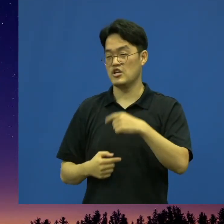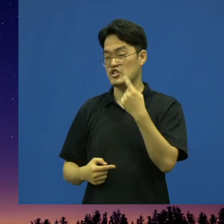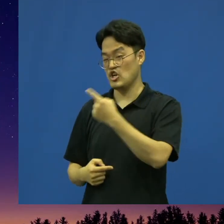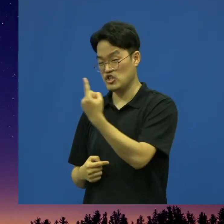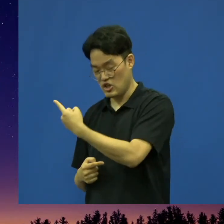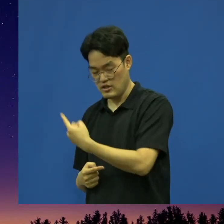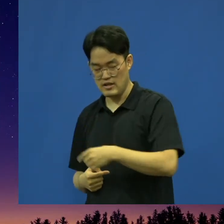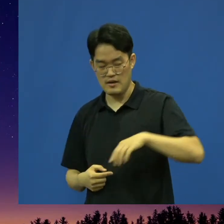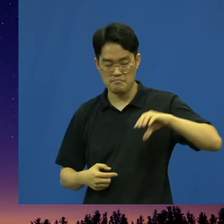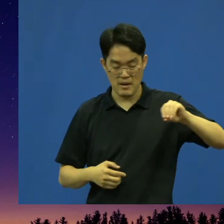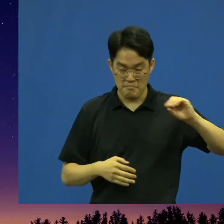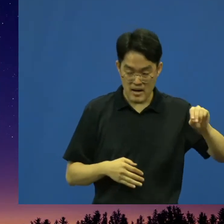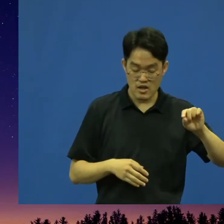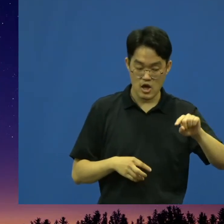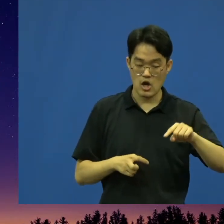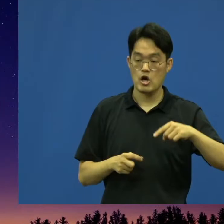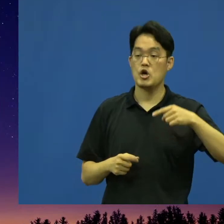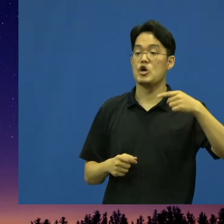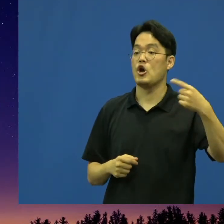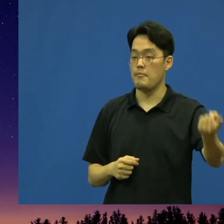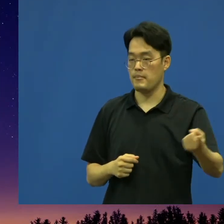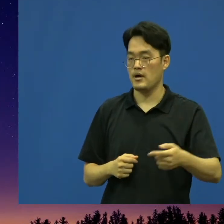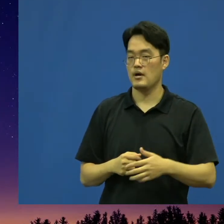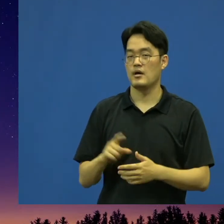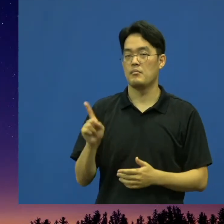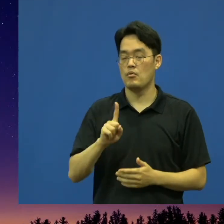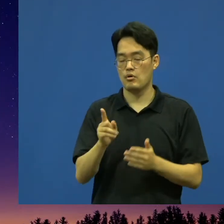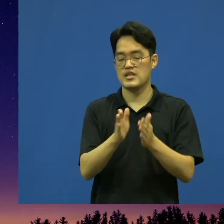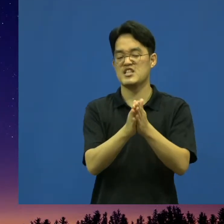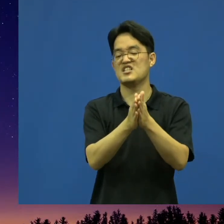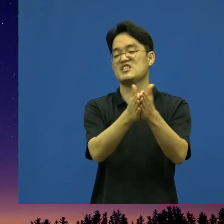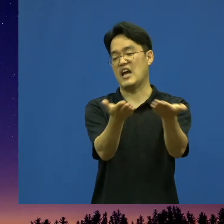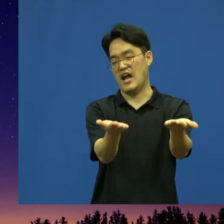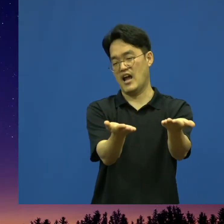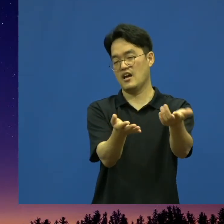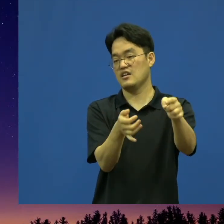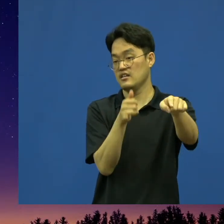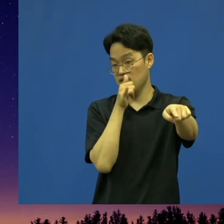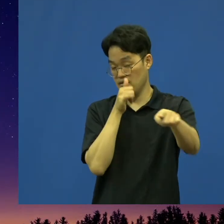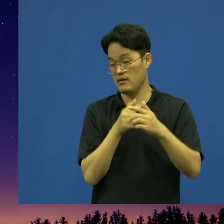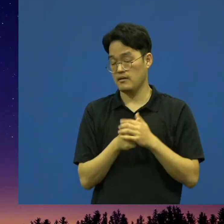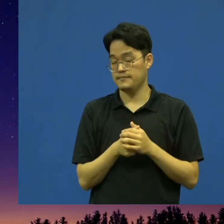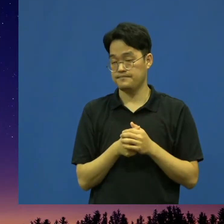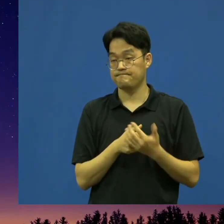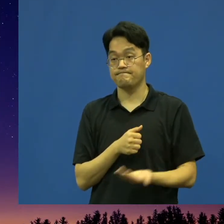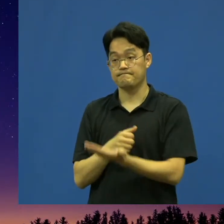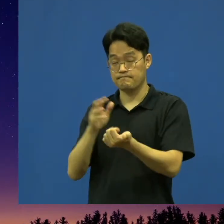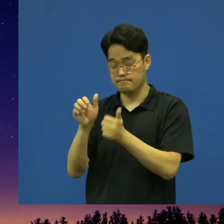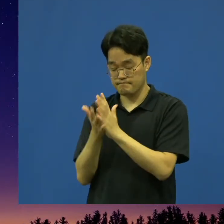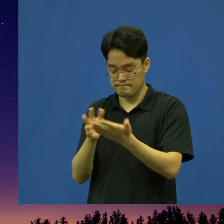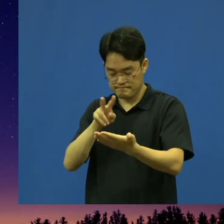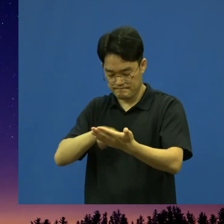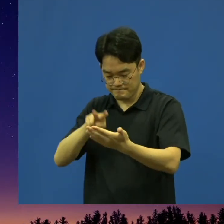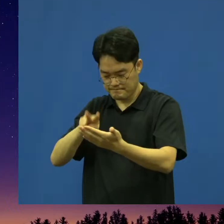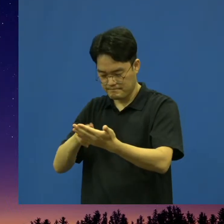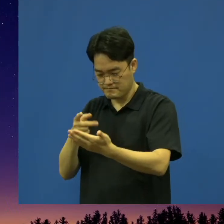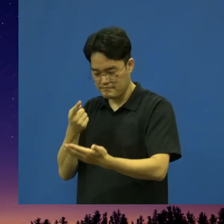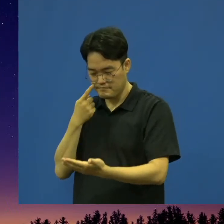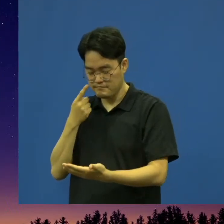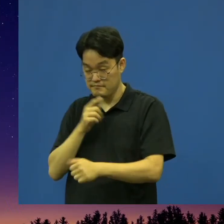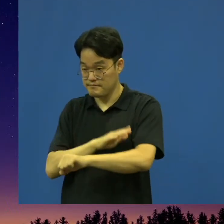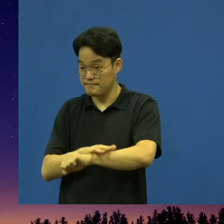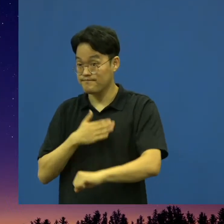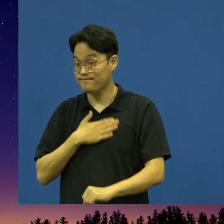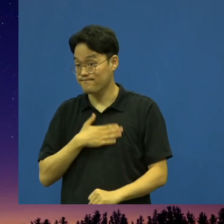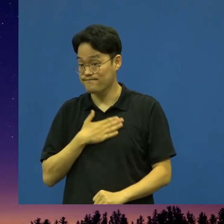그 옆에 뭐가 있어요? 책이 펴져 있어요. 여러분이 성경을 읽어보신 분들은 잘